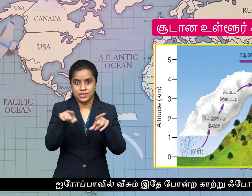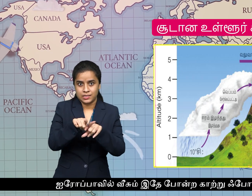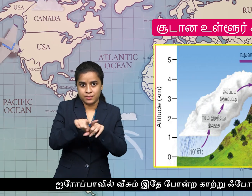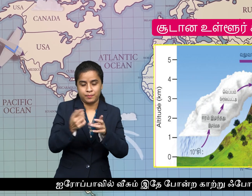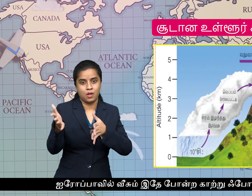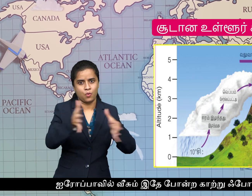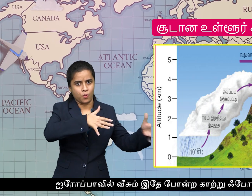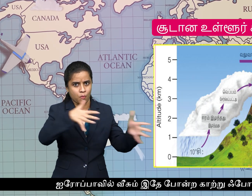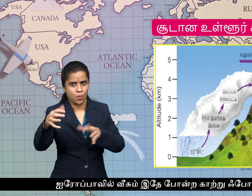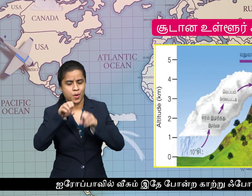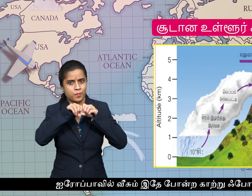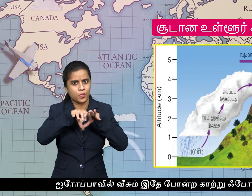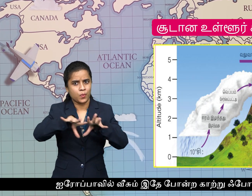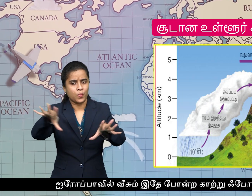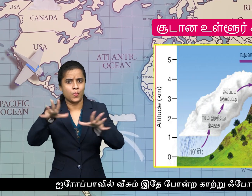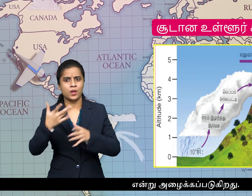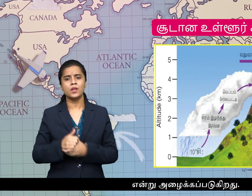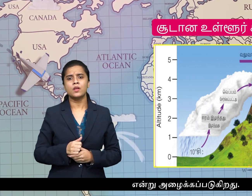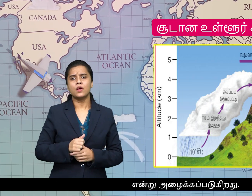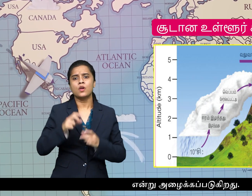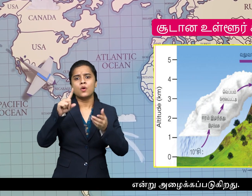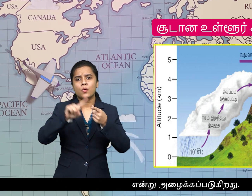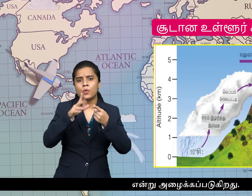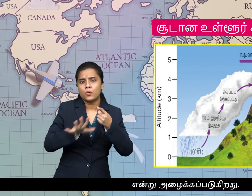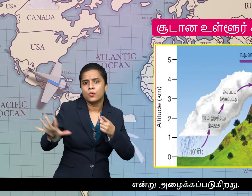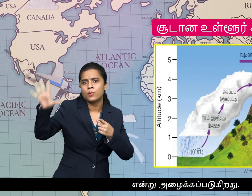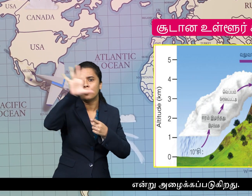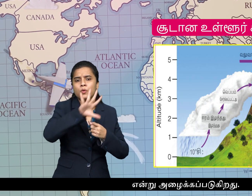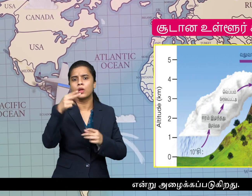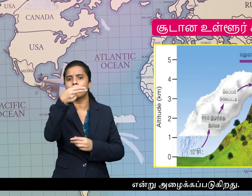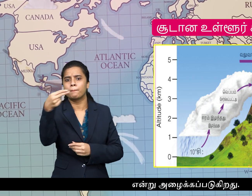ஐரோப்பாவில் வீசும் இதே போன்ற காற்று ஃபோன் என்று அழைக்கப்படுகிறது.